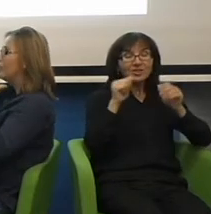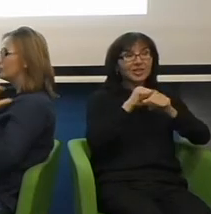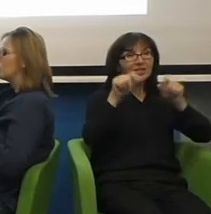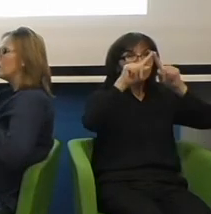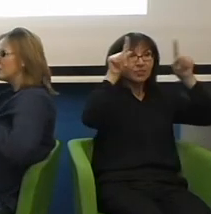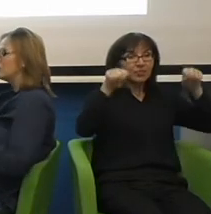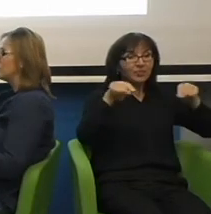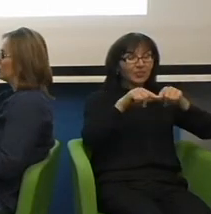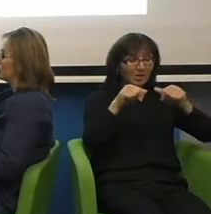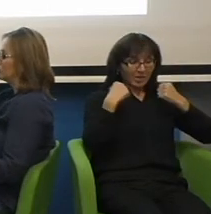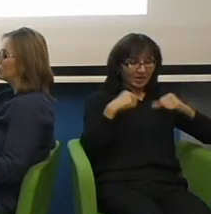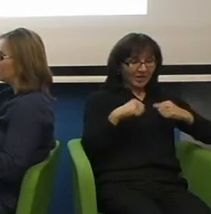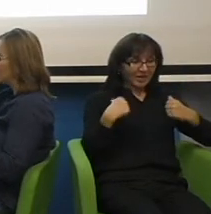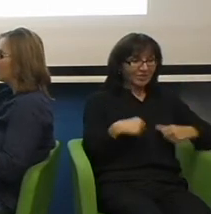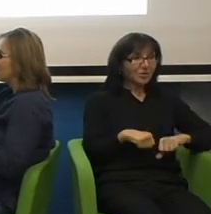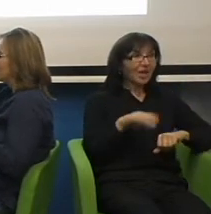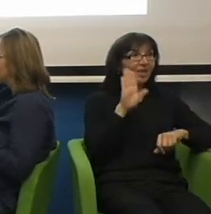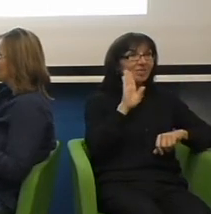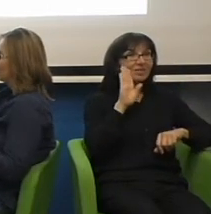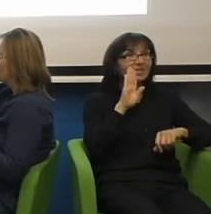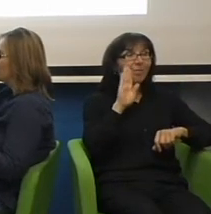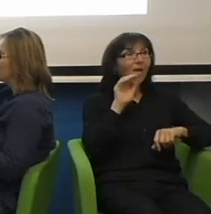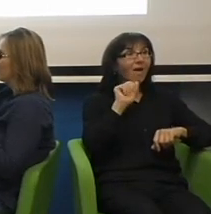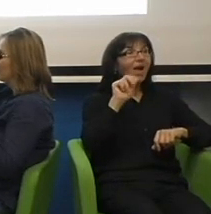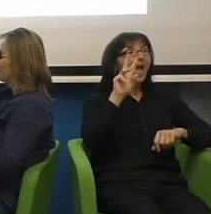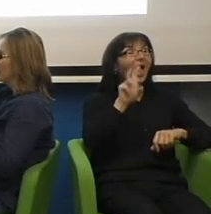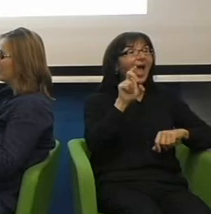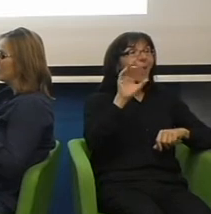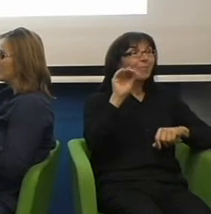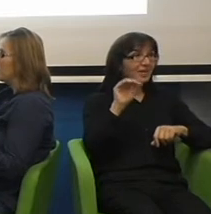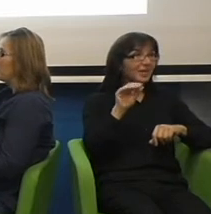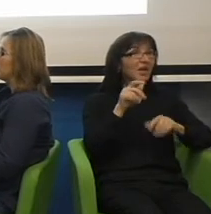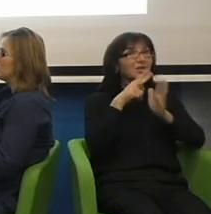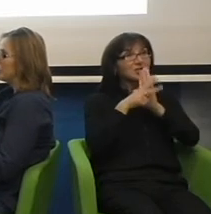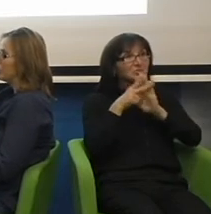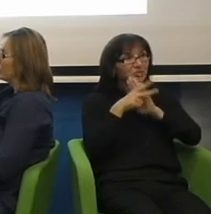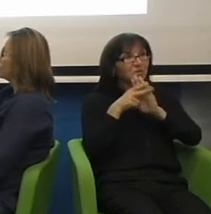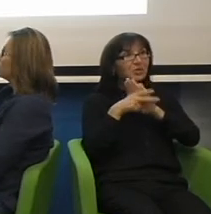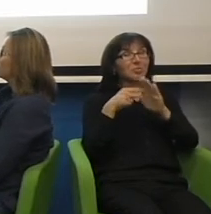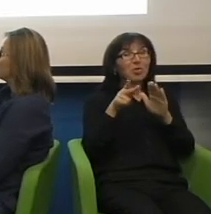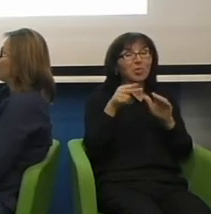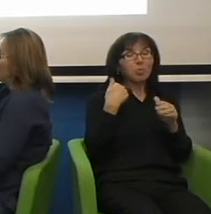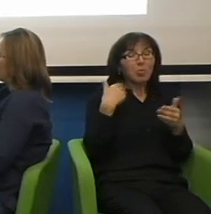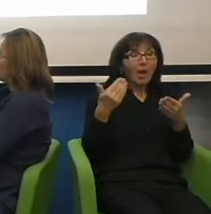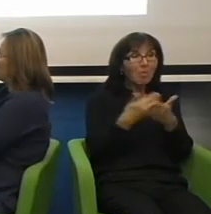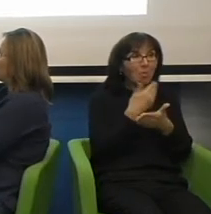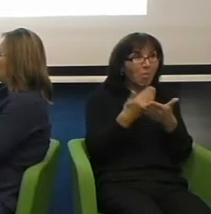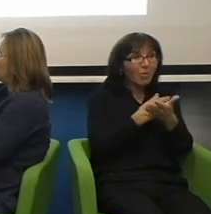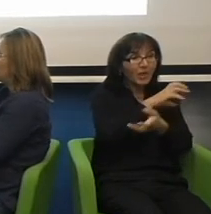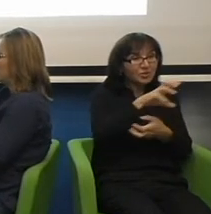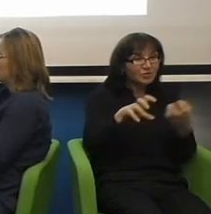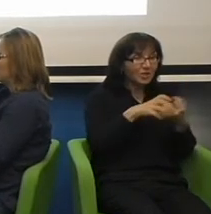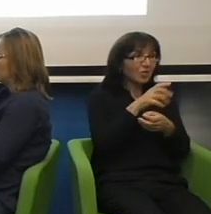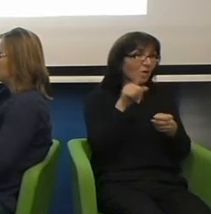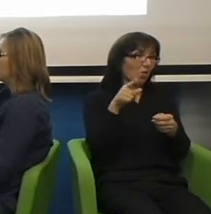garsonkę, to krój garsonki też jest w tym stylu. No to była... Siadanie Tiffany'ego. Tak, to była moda, która wówczas obowiązywała i ona się ubrała